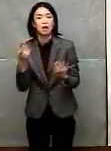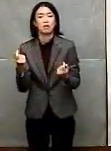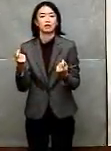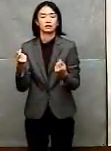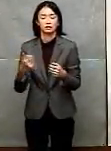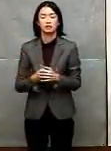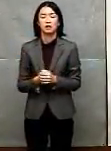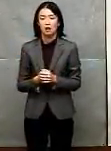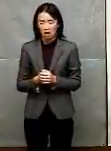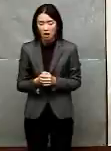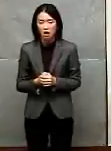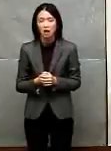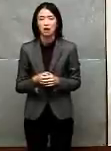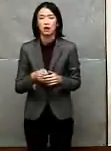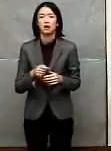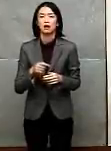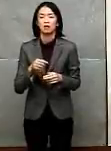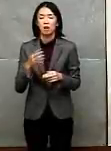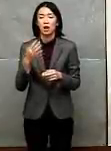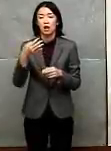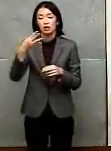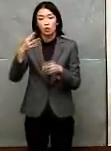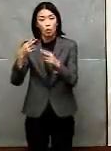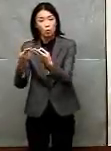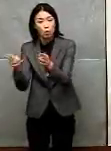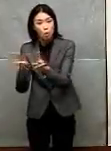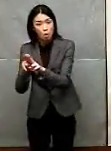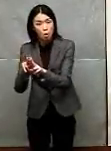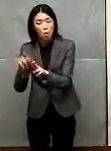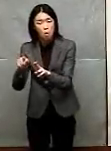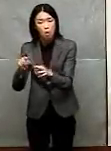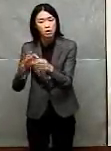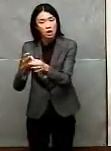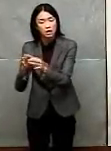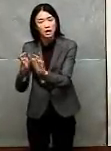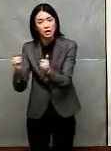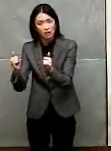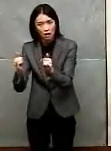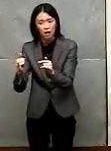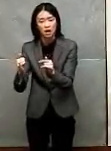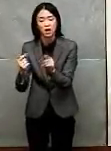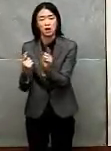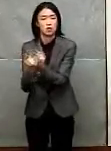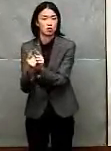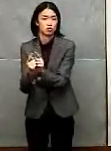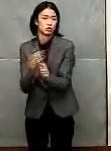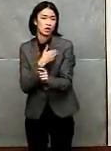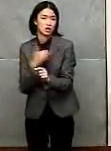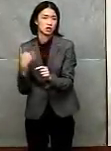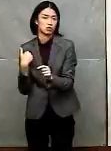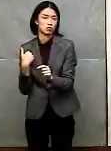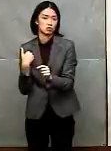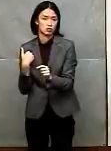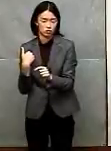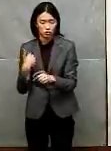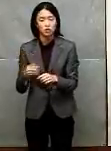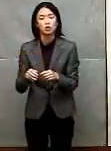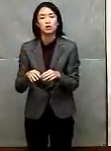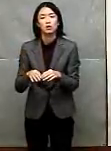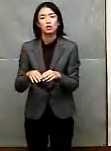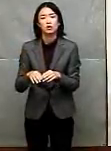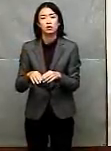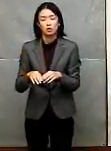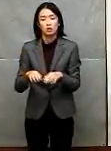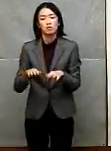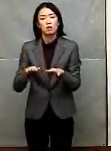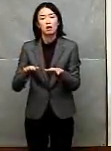党の方々ともたくさんお会いになれるような状況っていうのを、 はい、 それこそ今回の場合だとラ・フランス農家の方々とか、はい、心